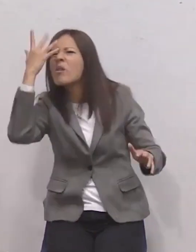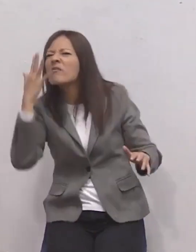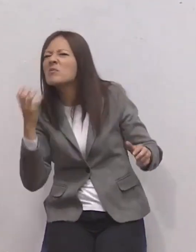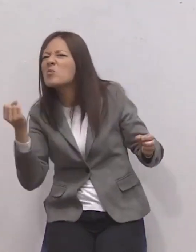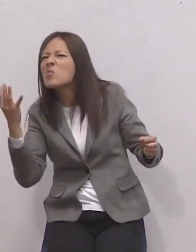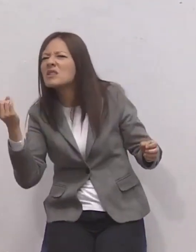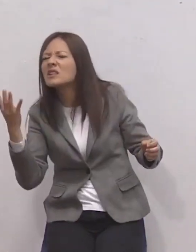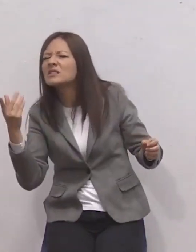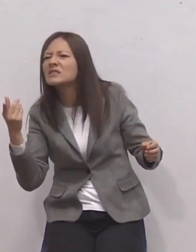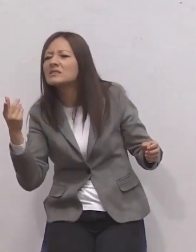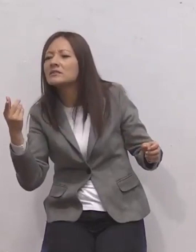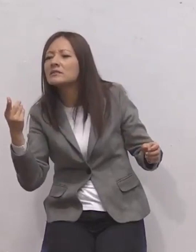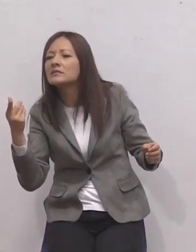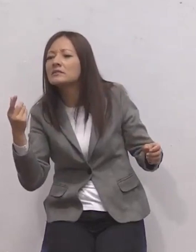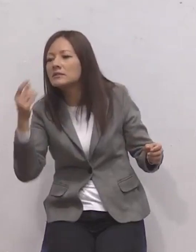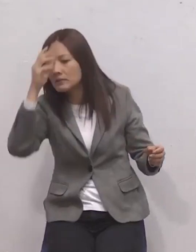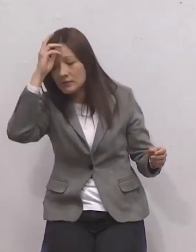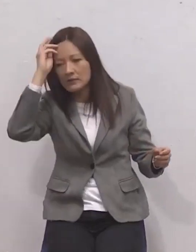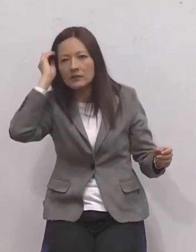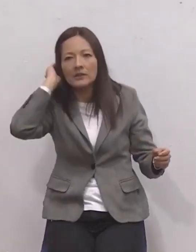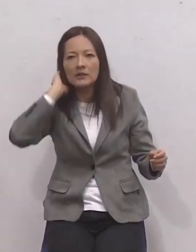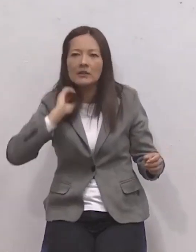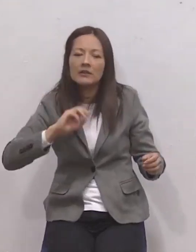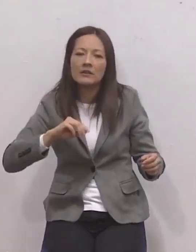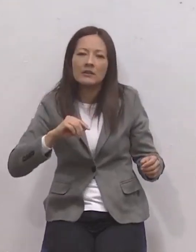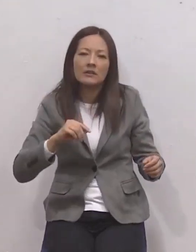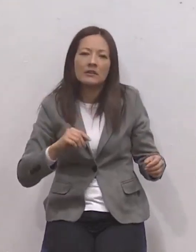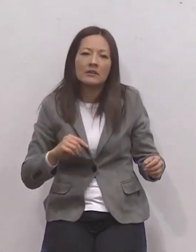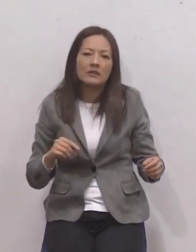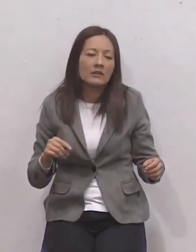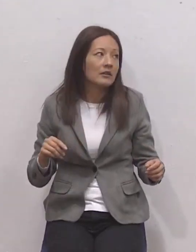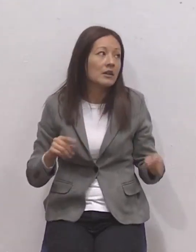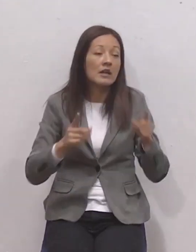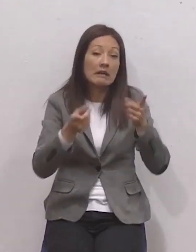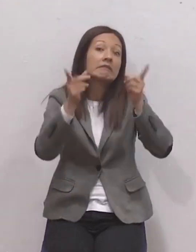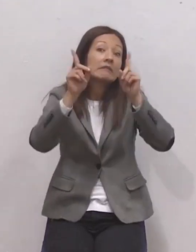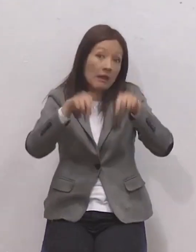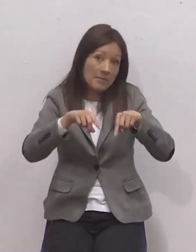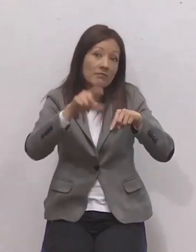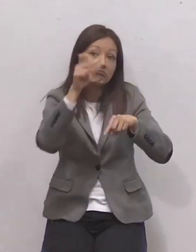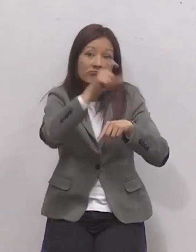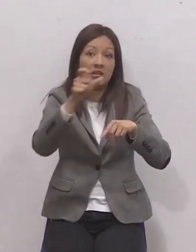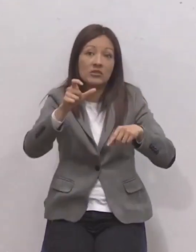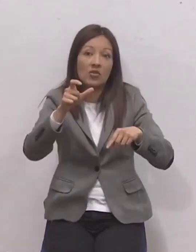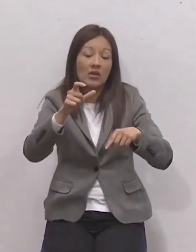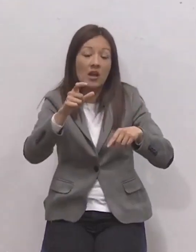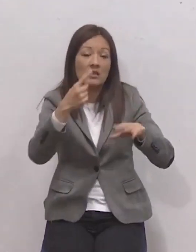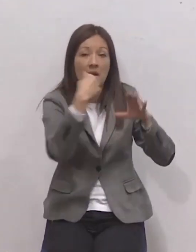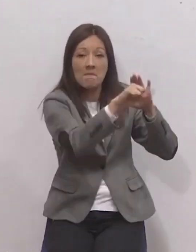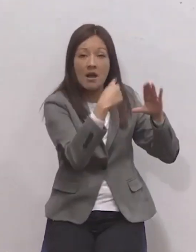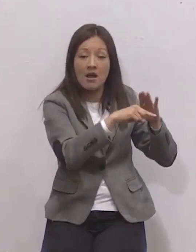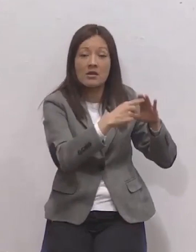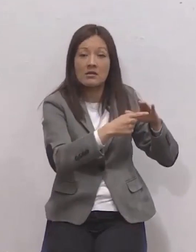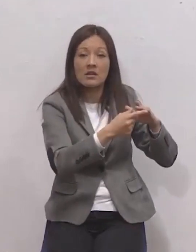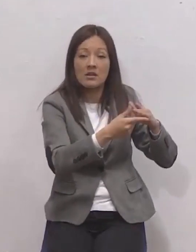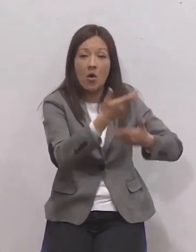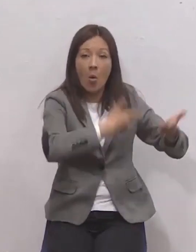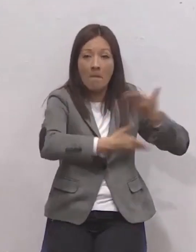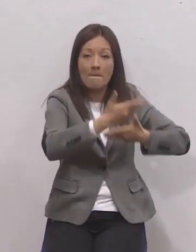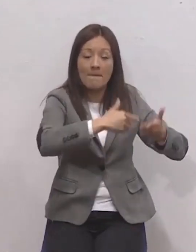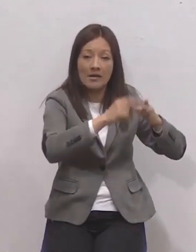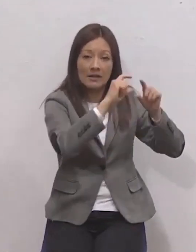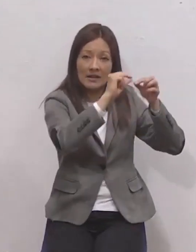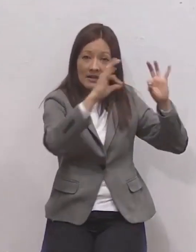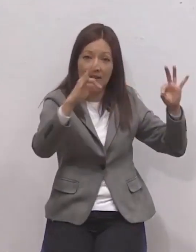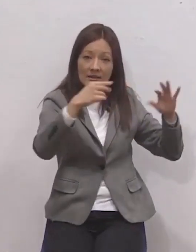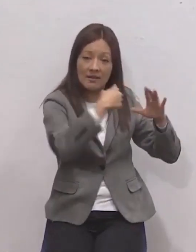Facebook Live? Tenemos más de Facebook, sin contar las reposteos, porque la gente que comparte los posts